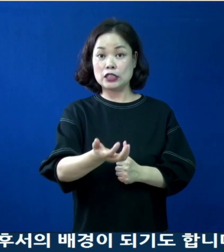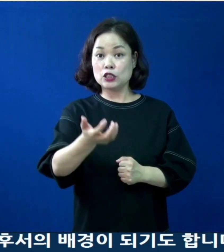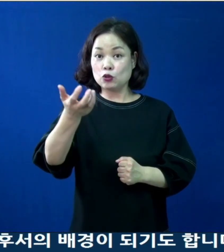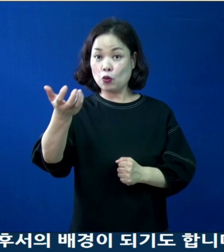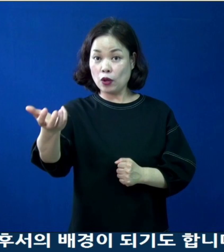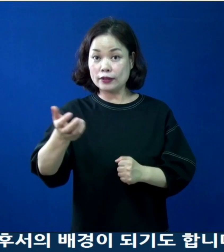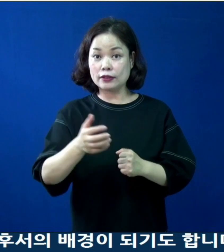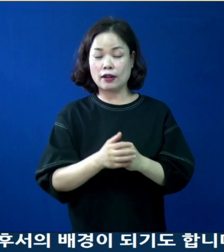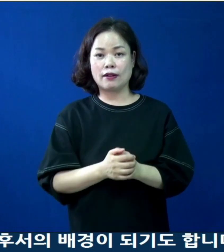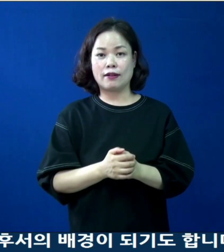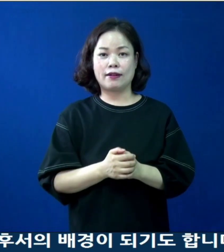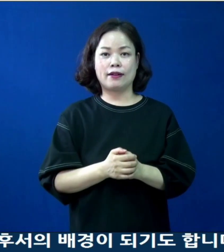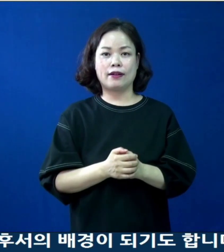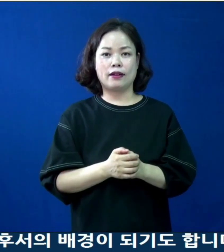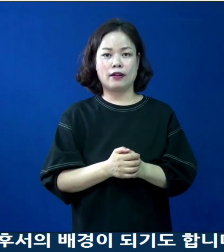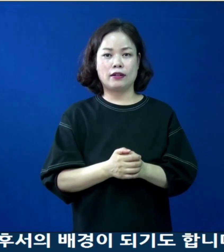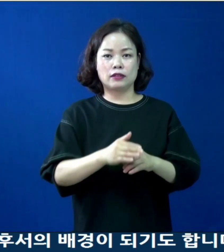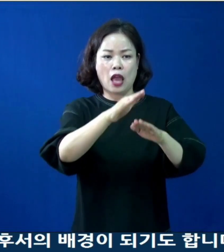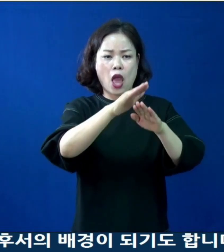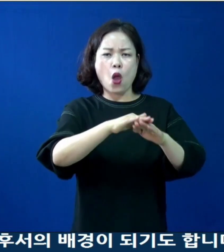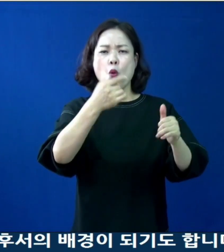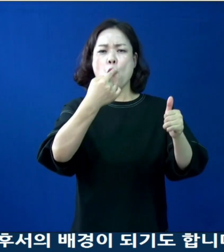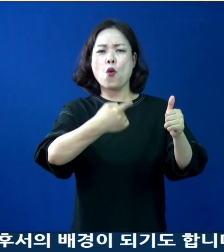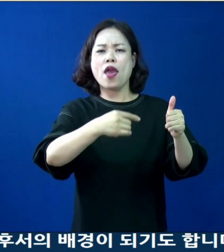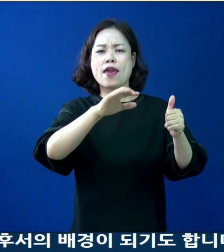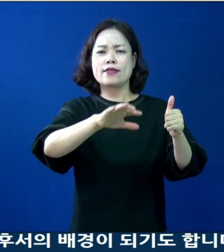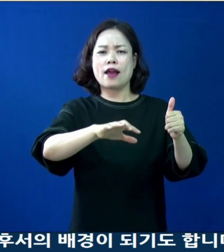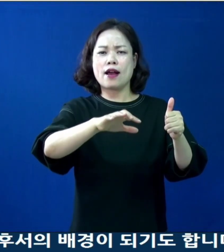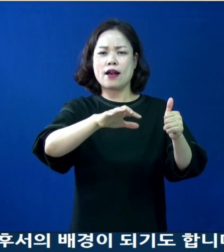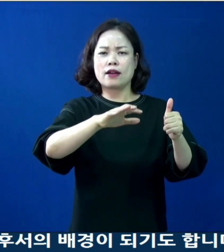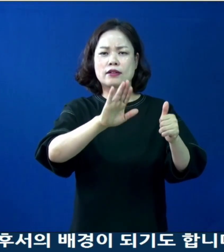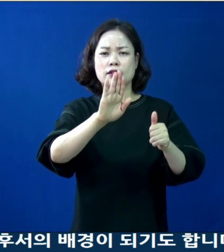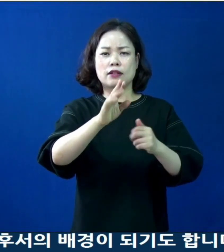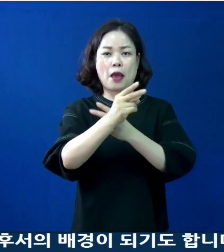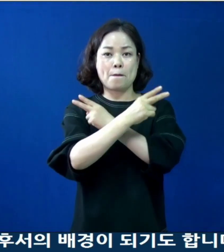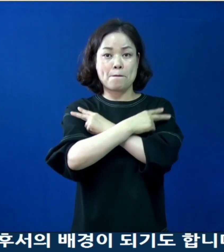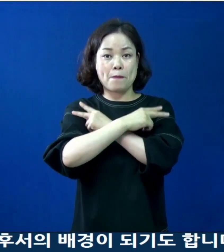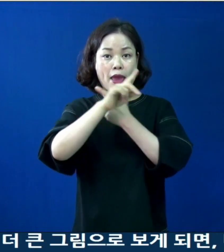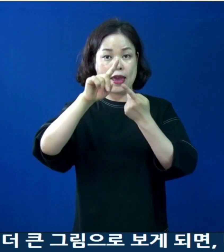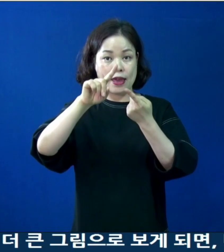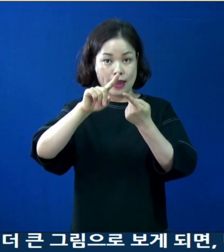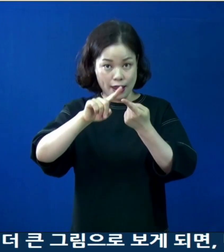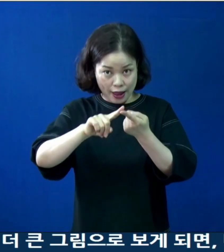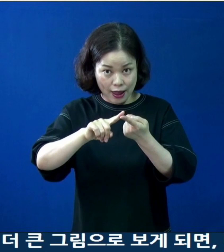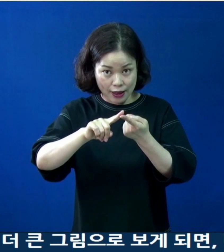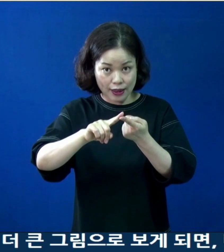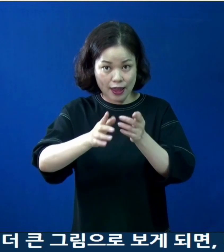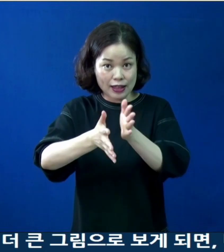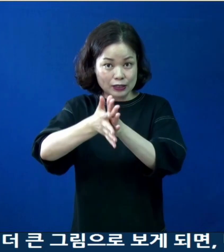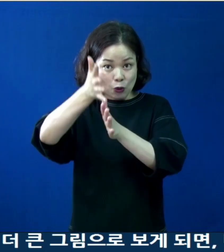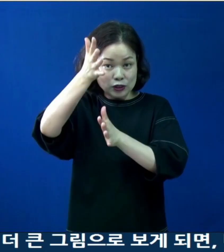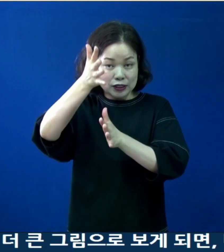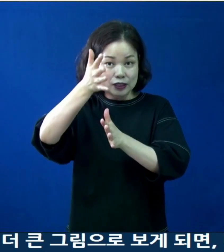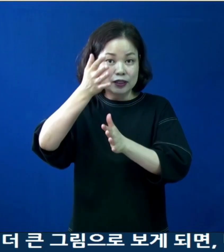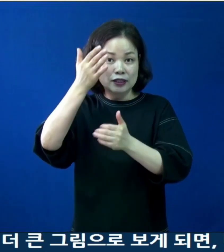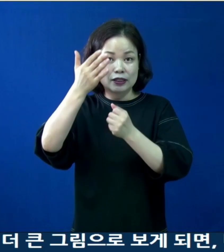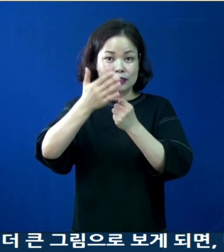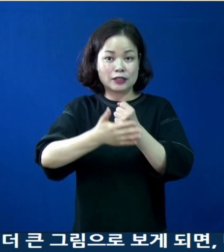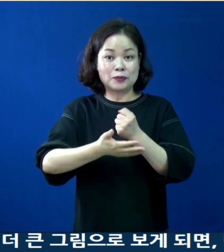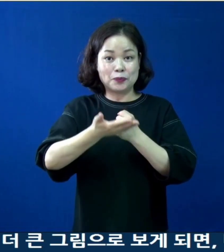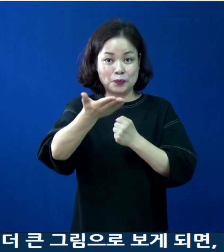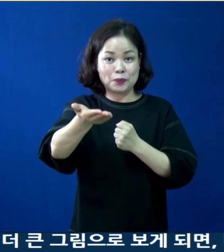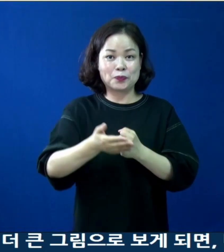해서 회당으로 들어가게 되는데, 자 베레아로 이제 여러분 좀 안내해드리겠습니다. 베레아 사진으로 좀